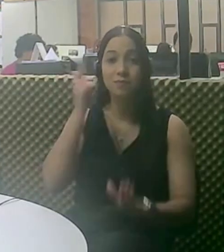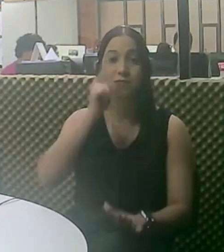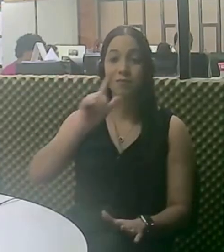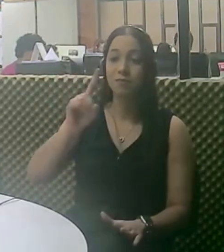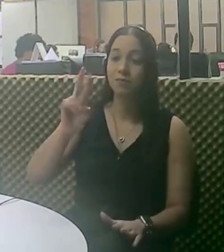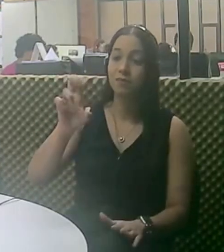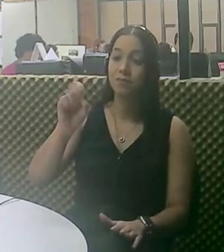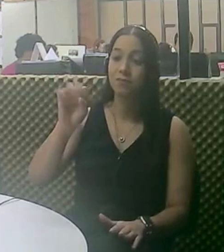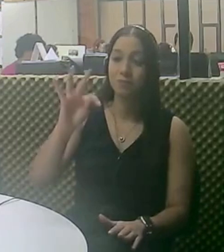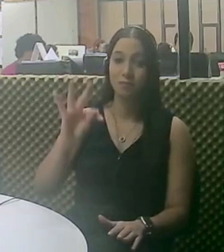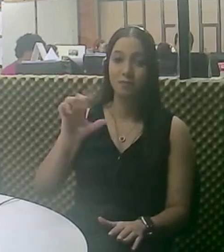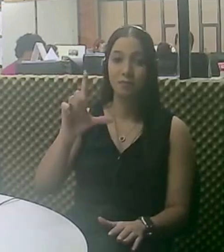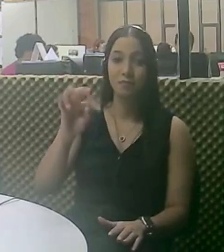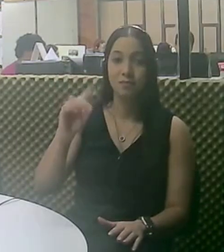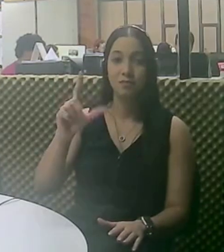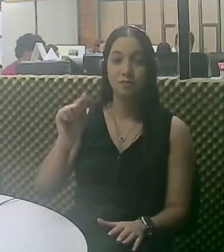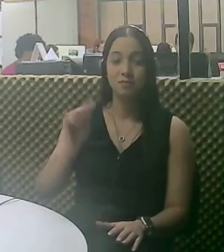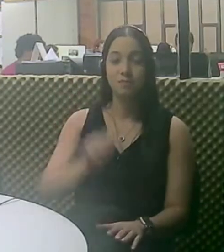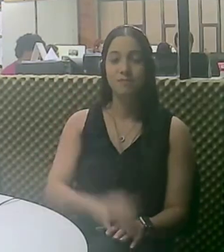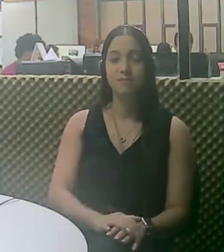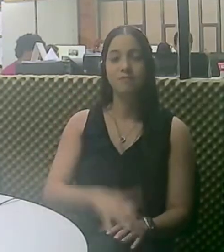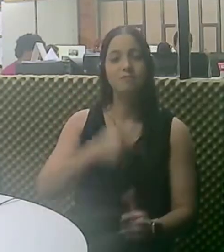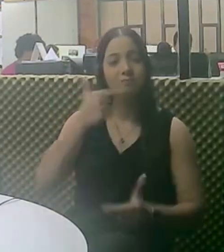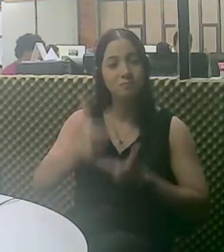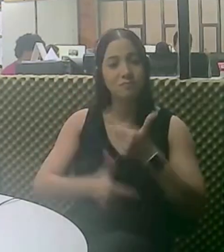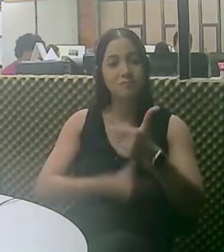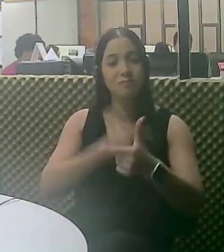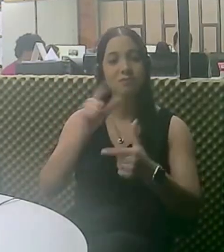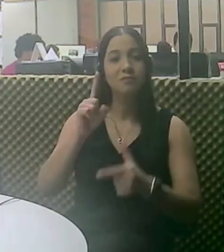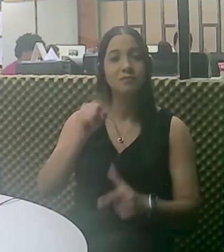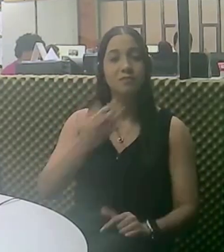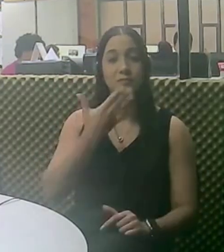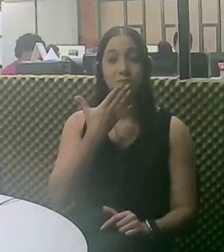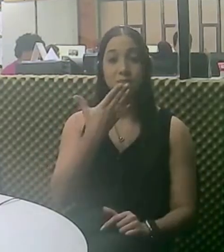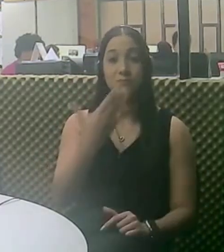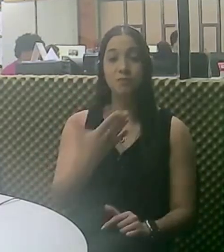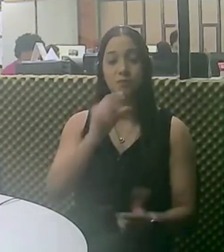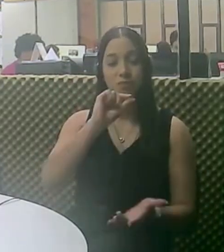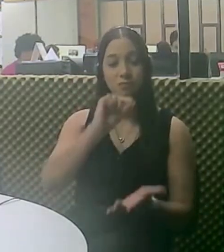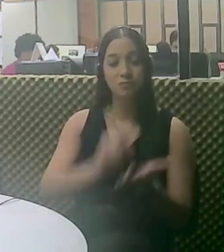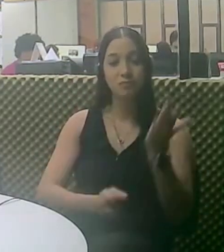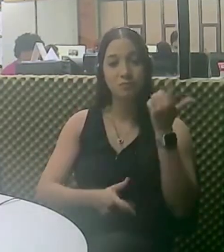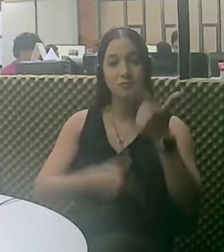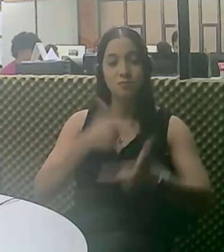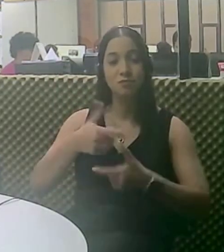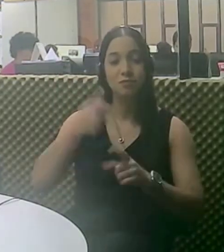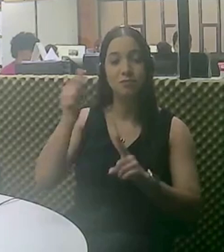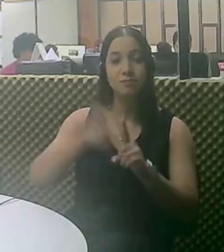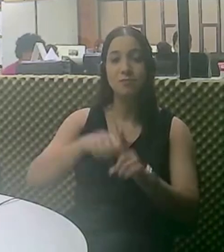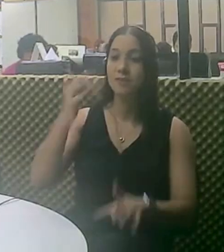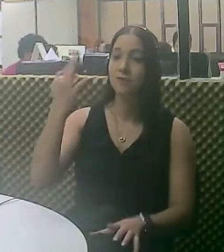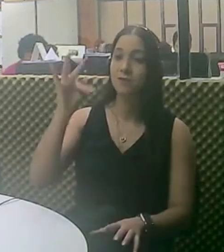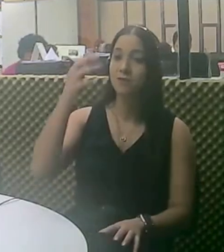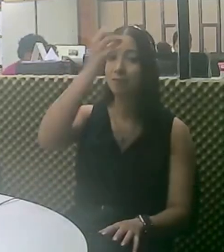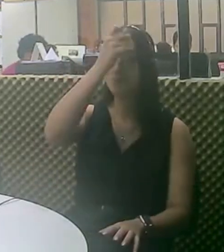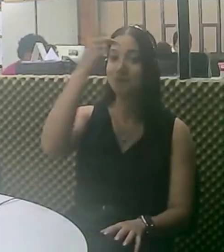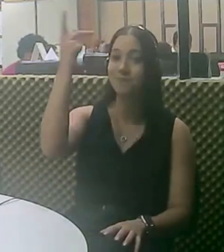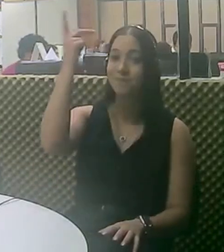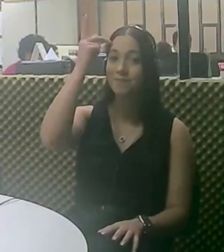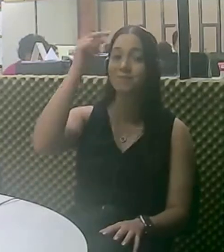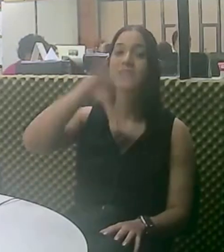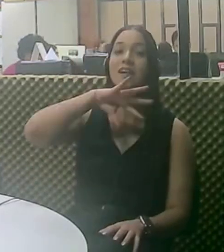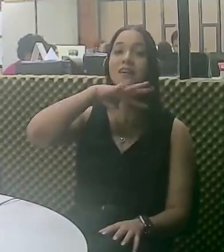Dreste Construtora Limitada. Os trabalhos fazem parte da ordem de serviço assinada em fevereiro pelo prefeito Odelmo